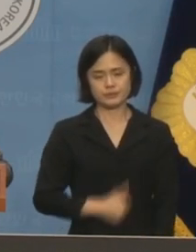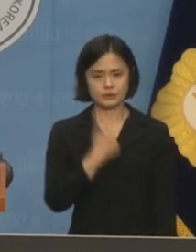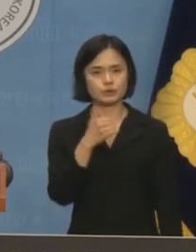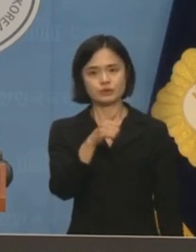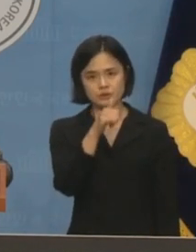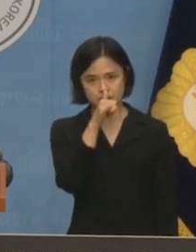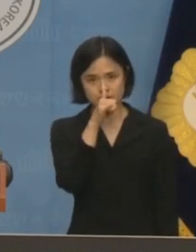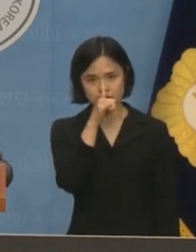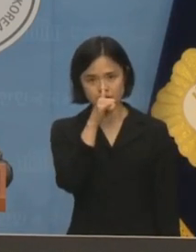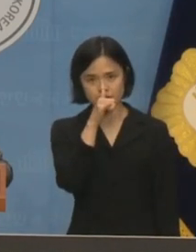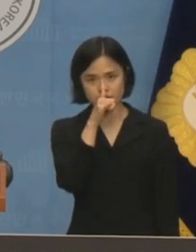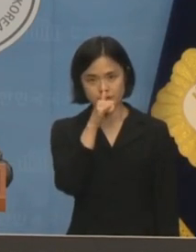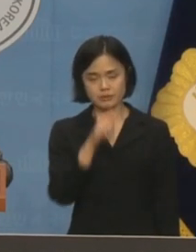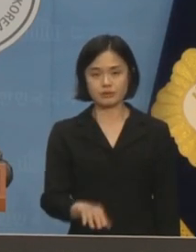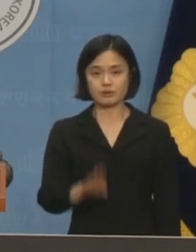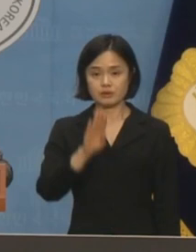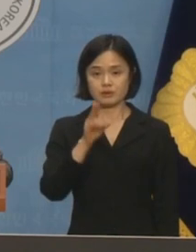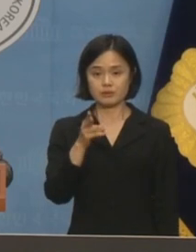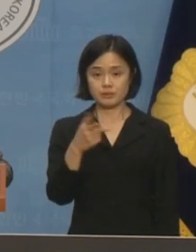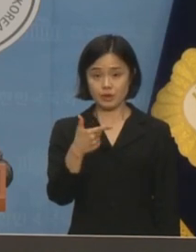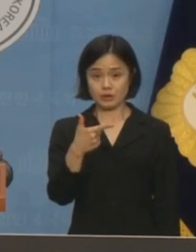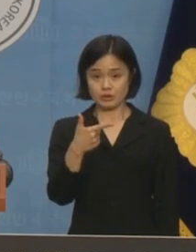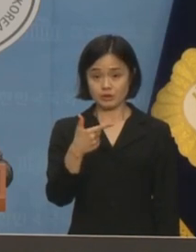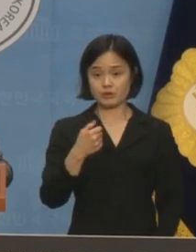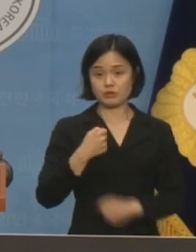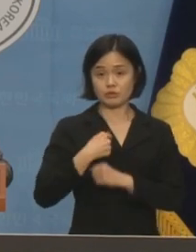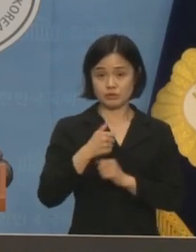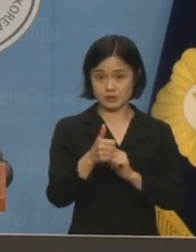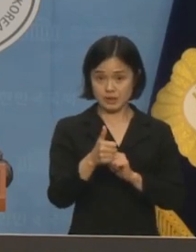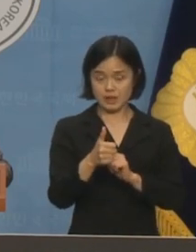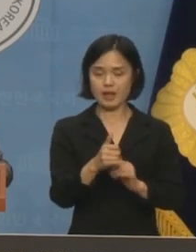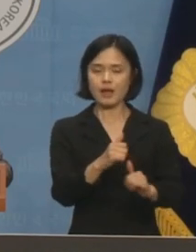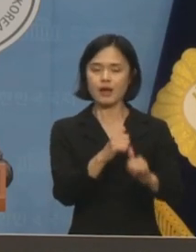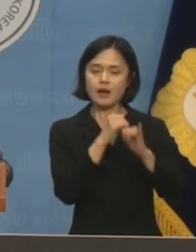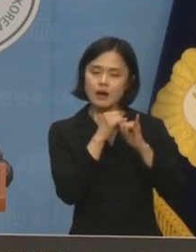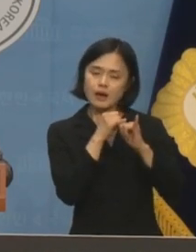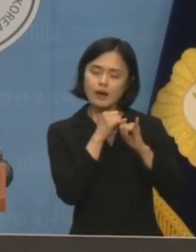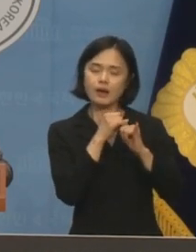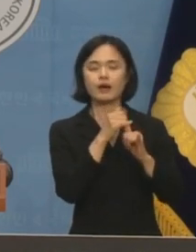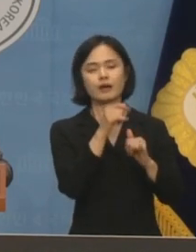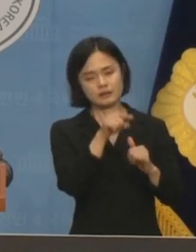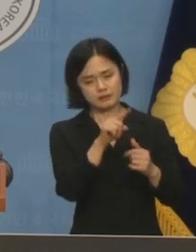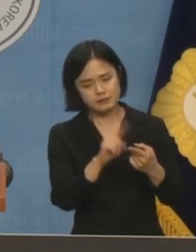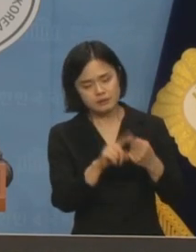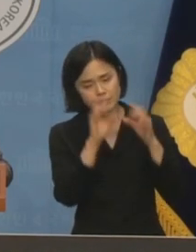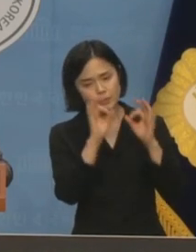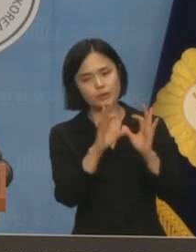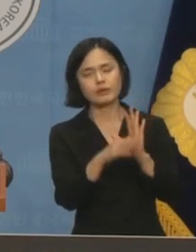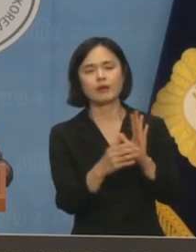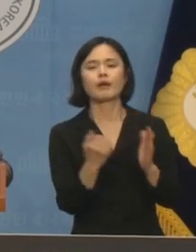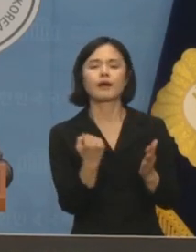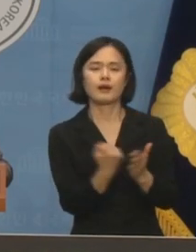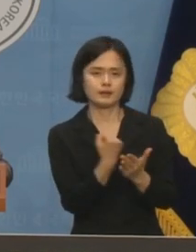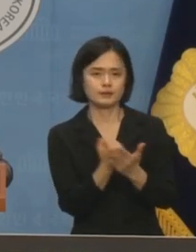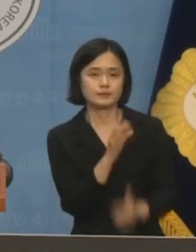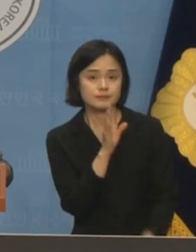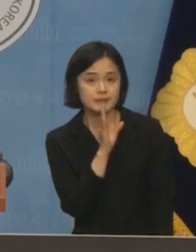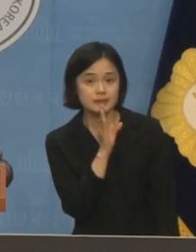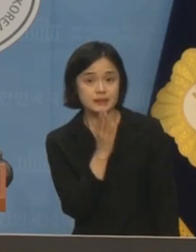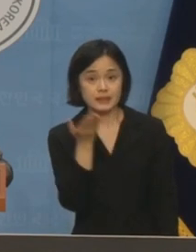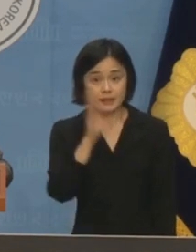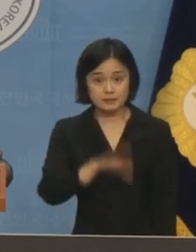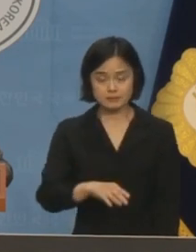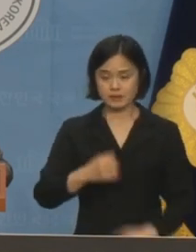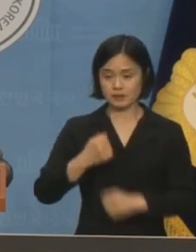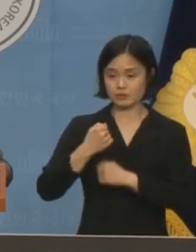있어서 변호사의 개인의 죽음에 대해서는 저희들이 논할 바가 없겠습니다마는 이것을 가지고 국방부나